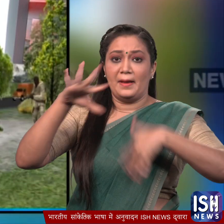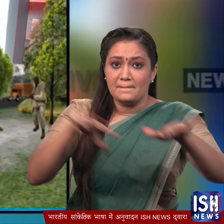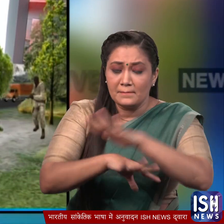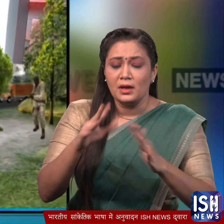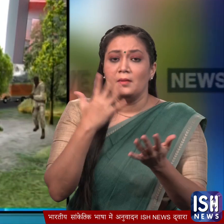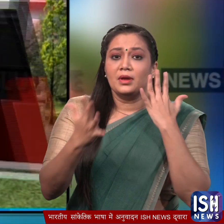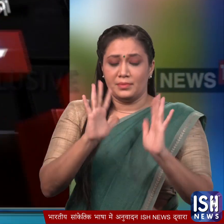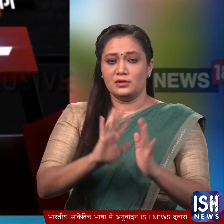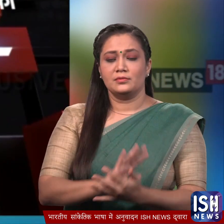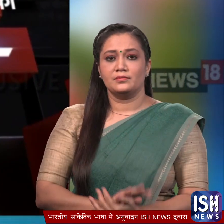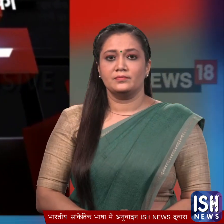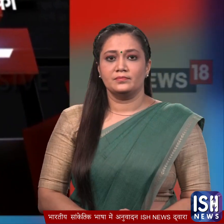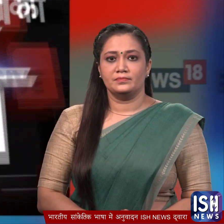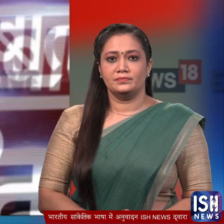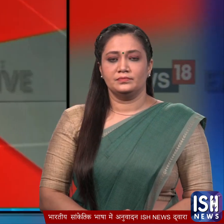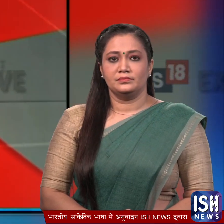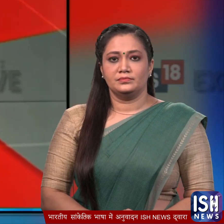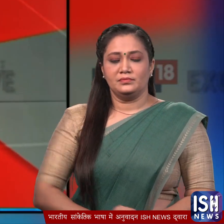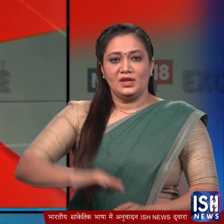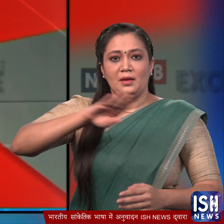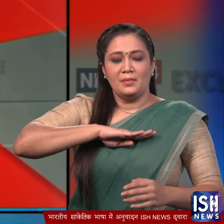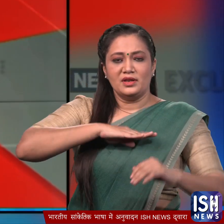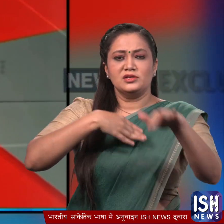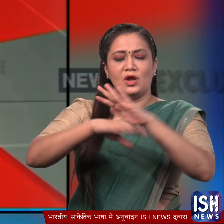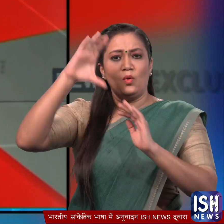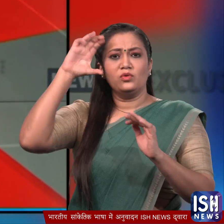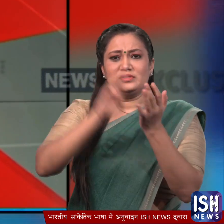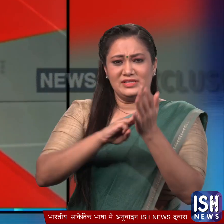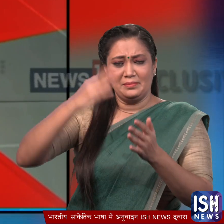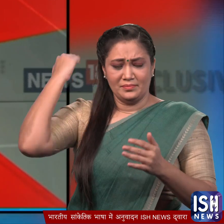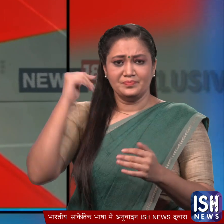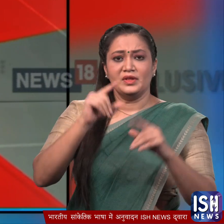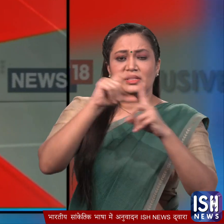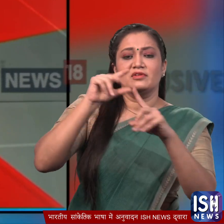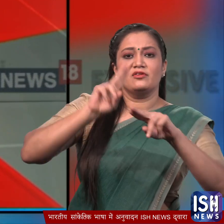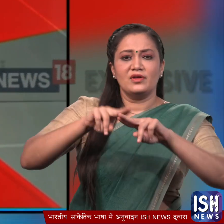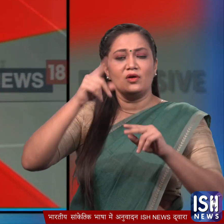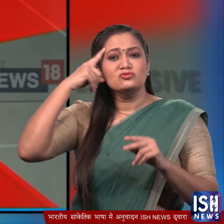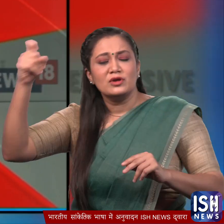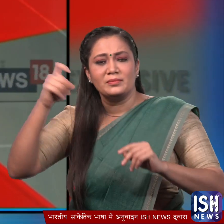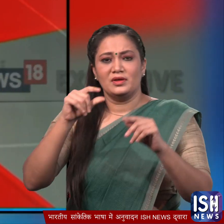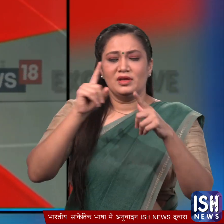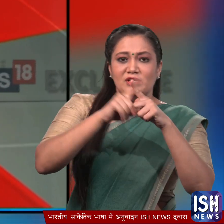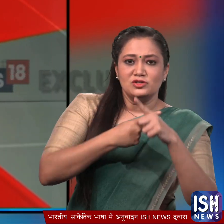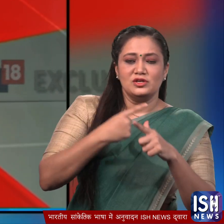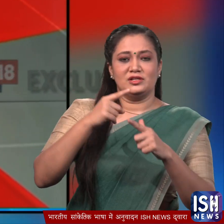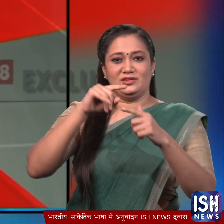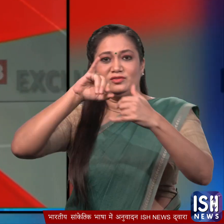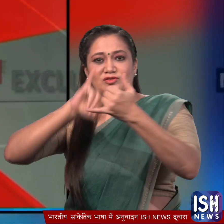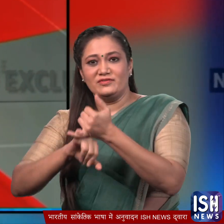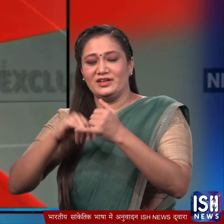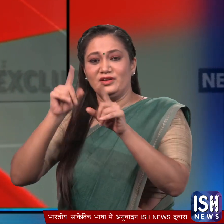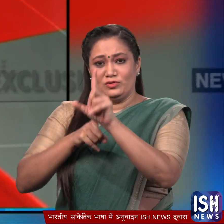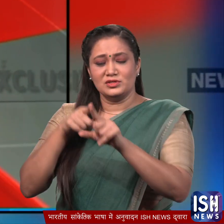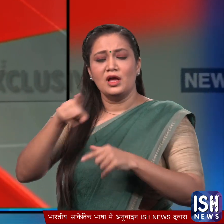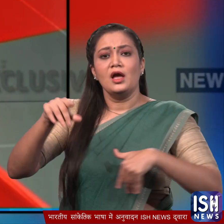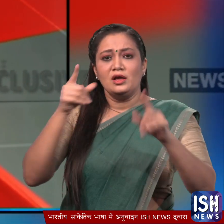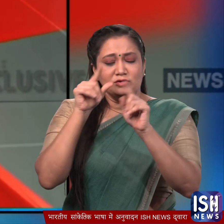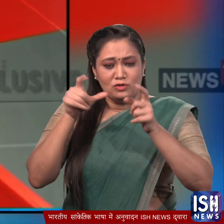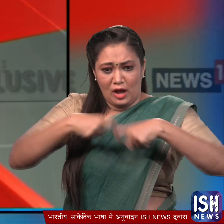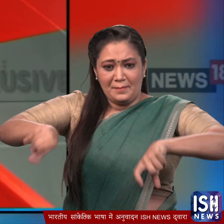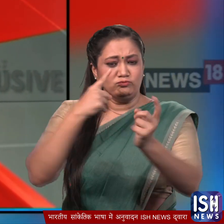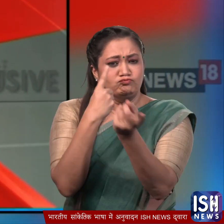दाईं तरफ होती है और बाईं तरफ से आने वाली गाड़ी को साइड देने में दिक्कत होती है। लश्कर तैयबा के आतंकी जम्मू के कुछ